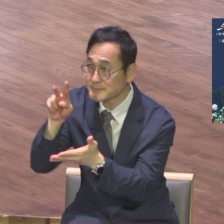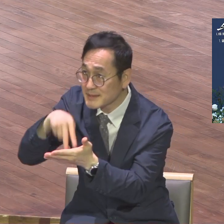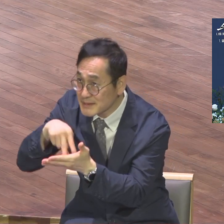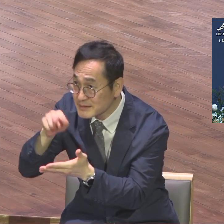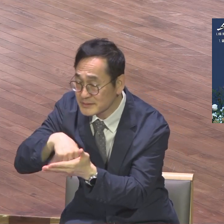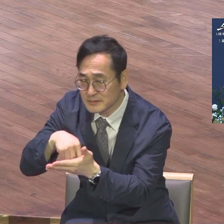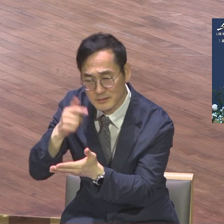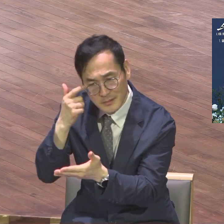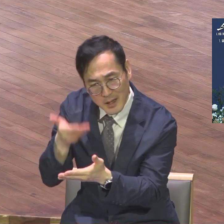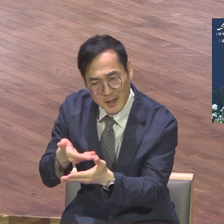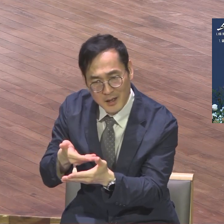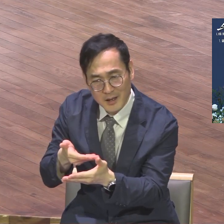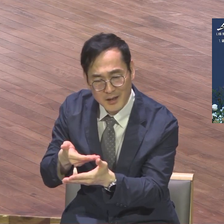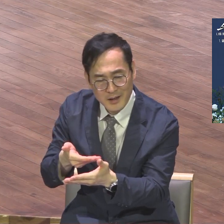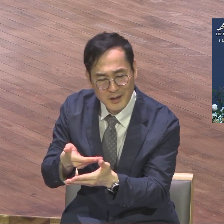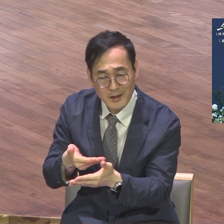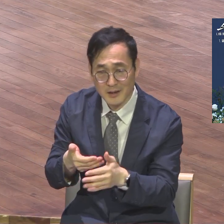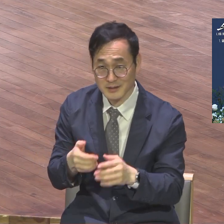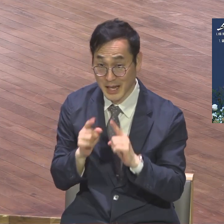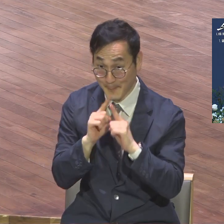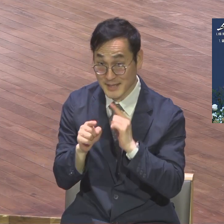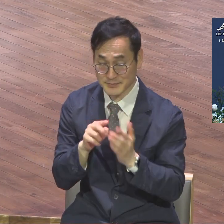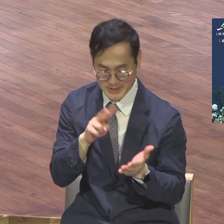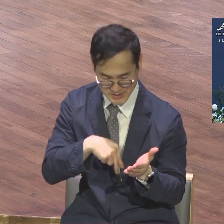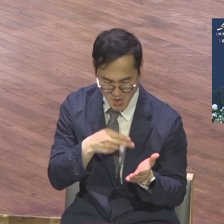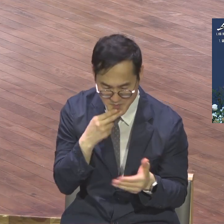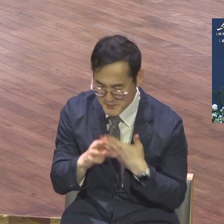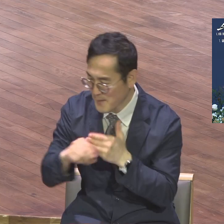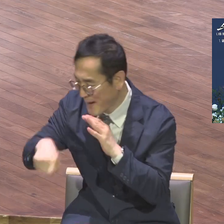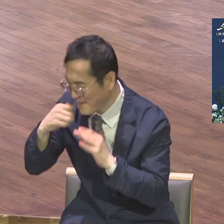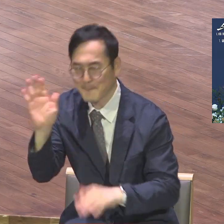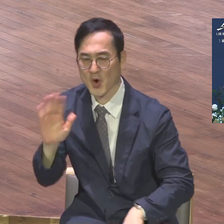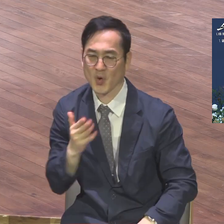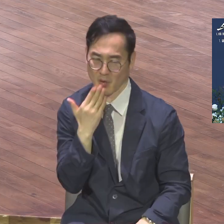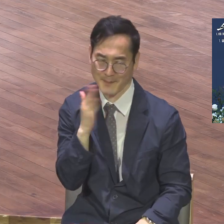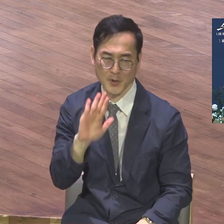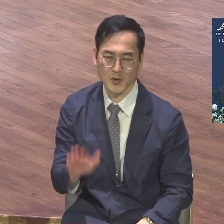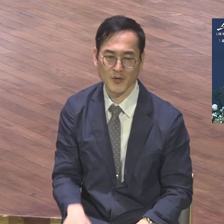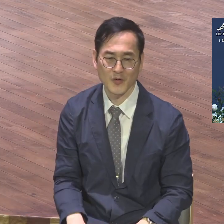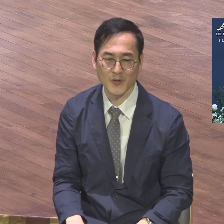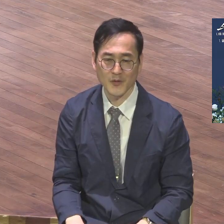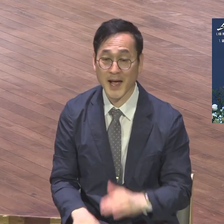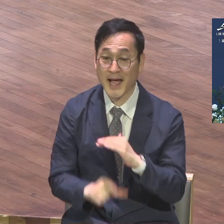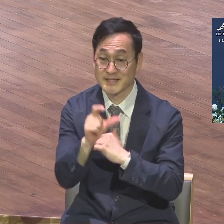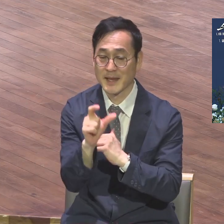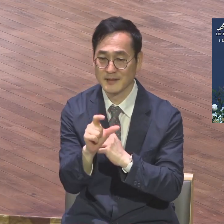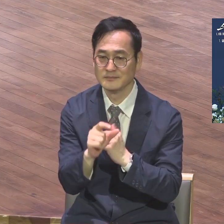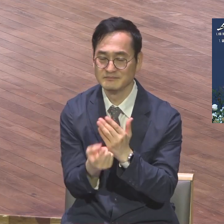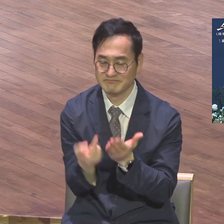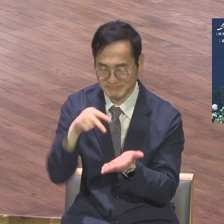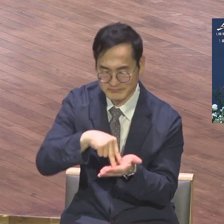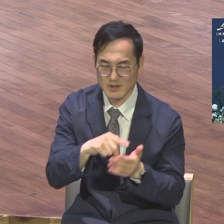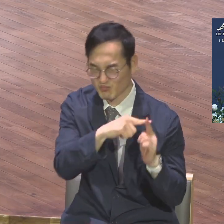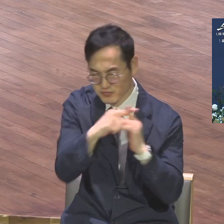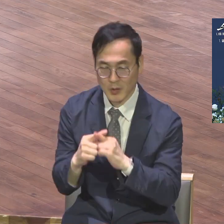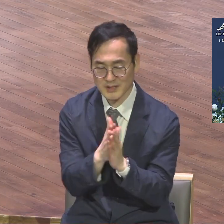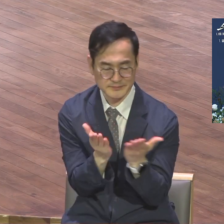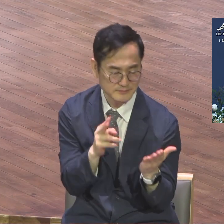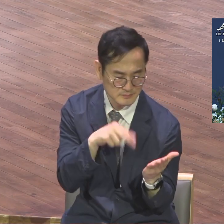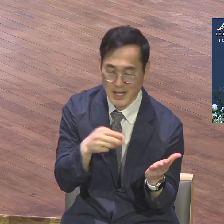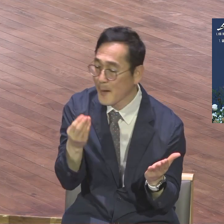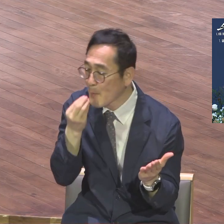읽은지, 제 같은 경우는 말씀을 읽지 않고 먹지도 않습니다. 아침 일어나면 아침 말씀 무조 이유 입에